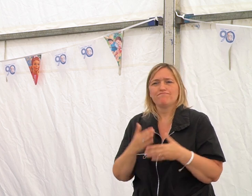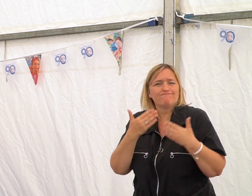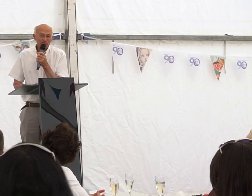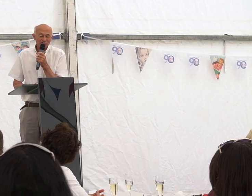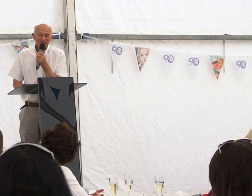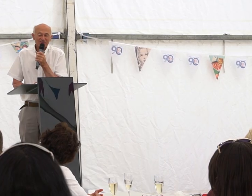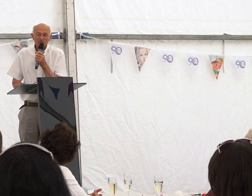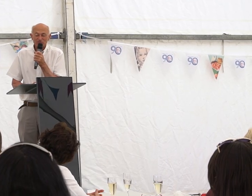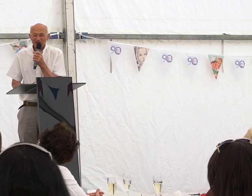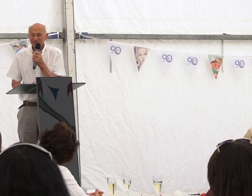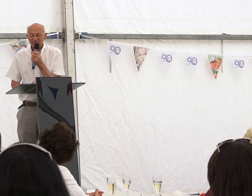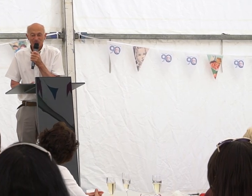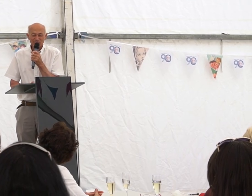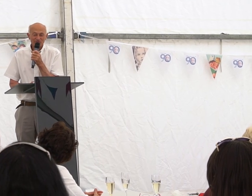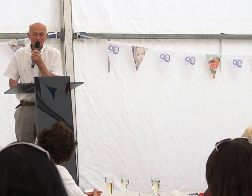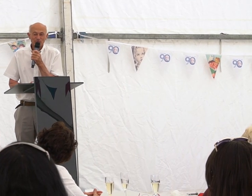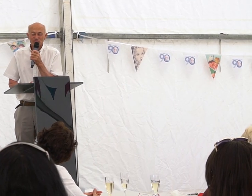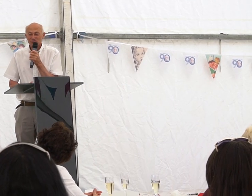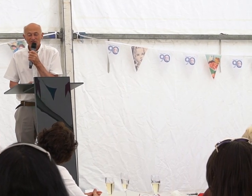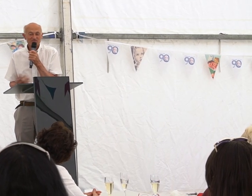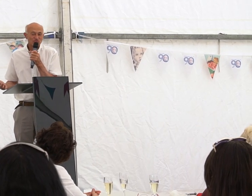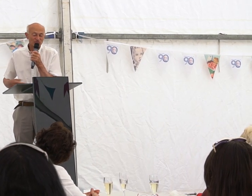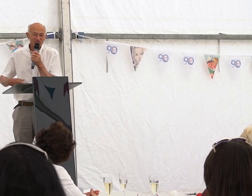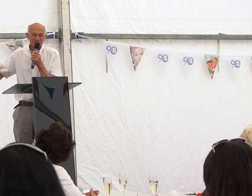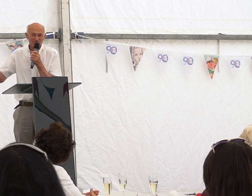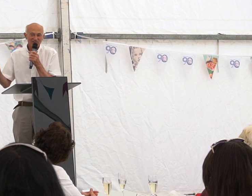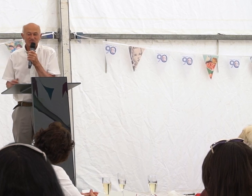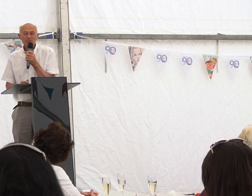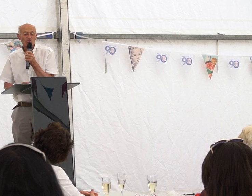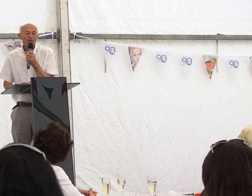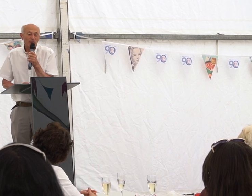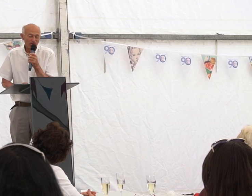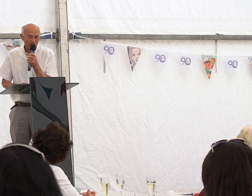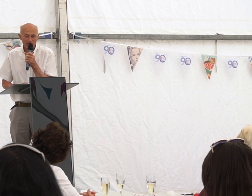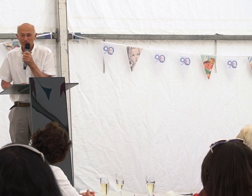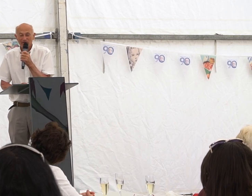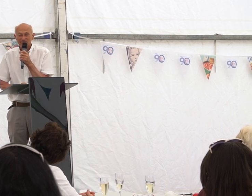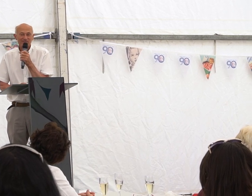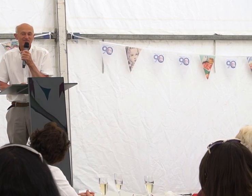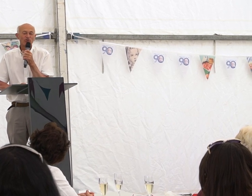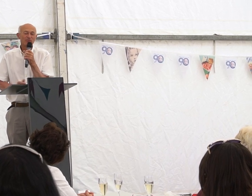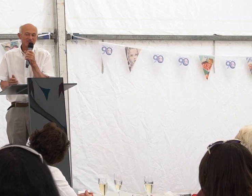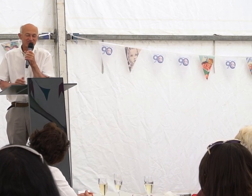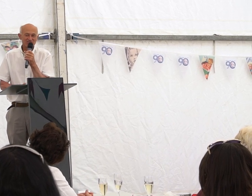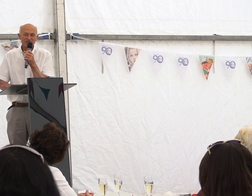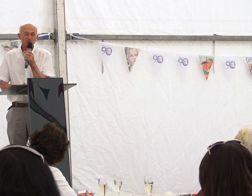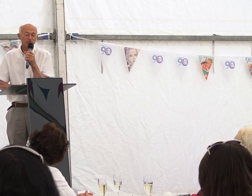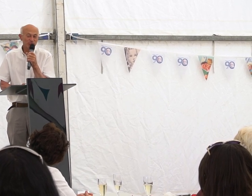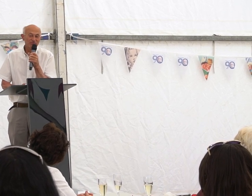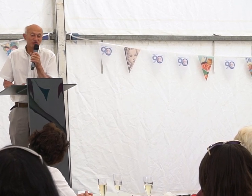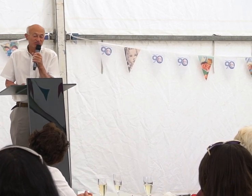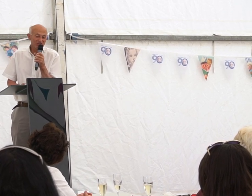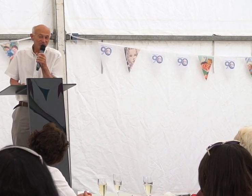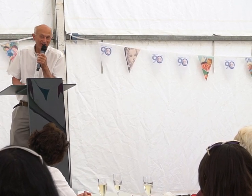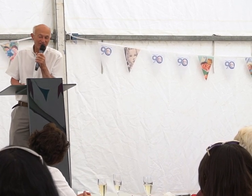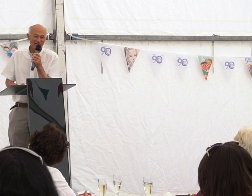voilà, contrairement à beaucoup de détracteurs de Martine qui ont dit bah, c'est pour le bas peuple. Les Romains disaient déjà vox